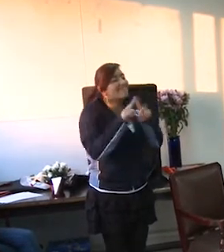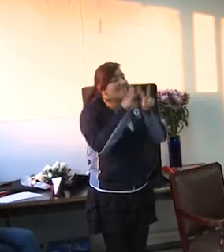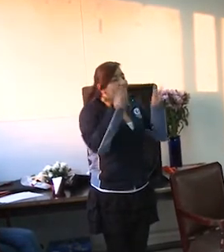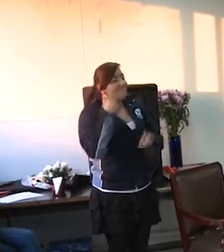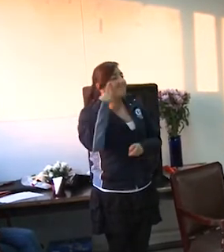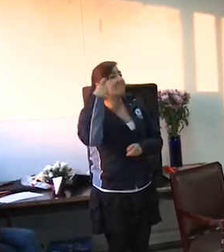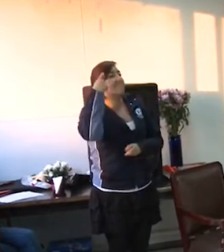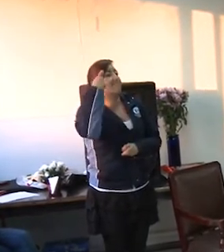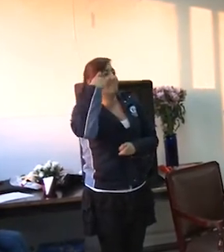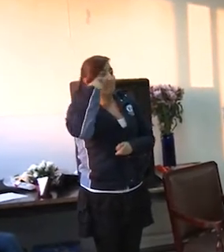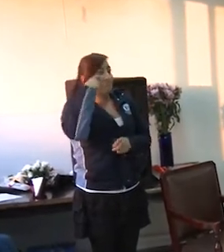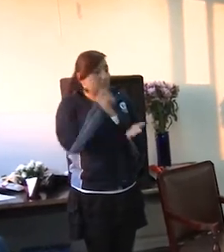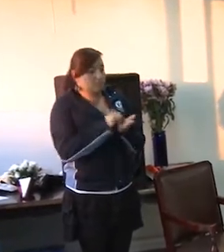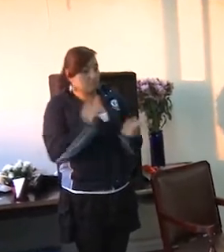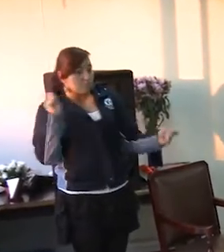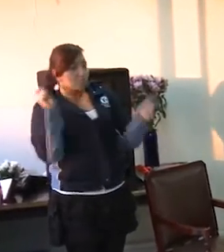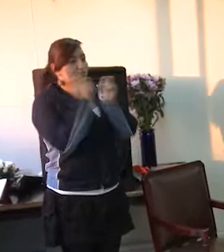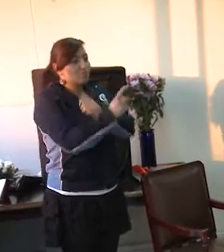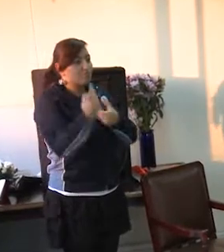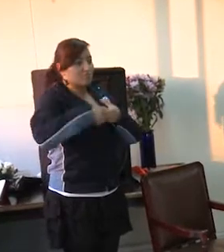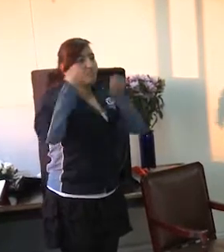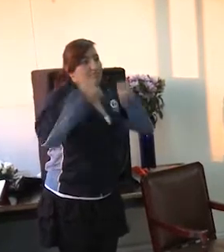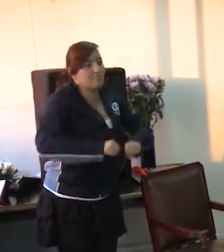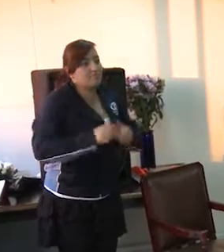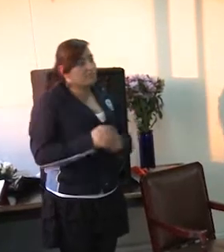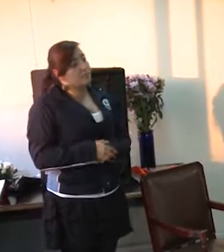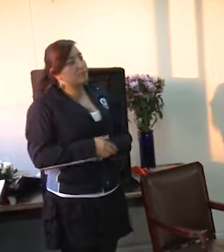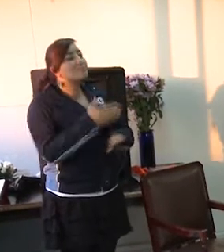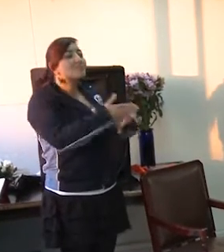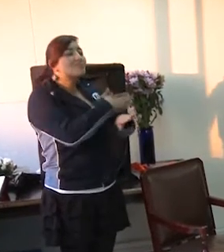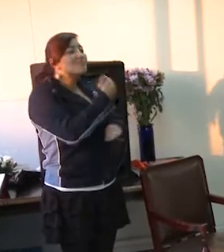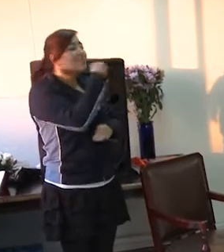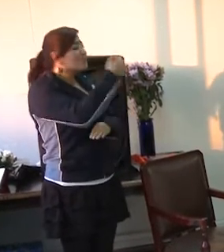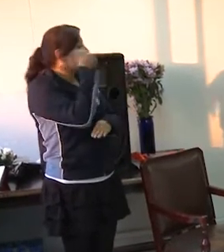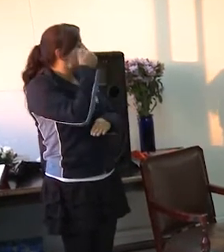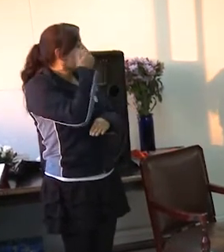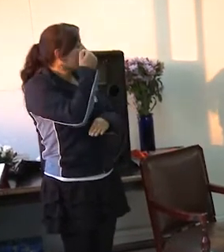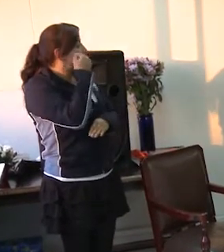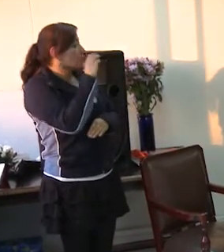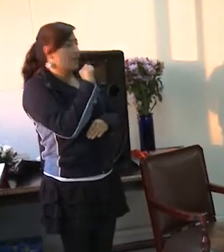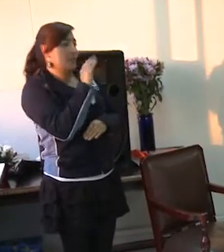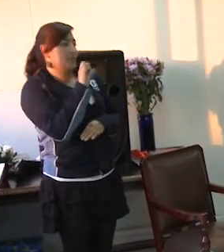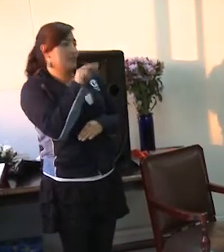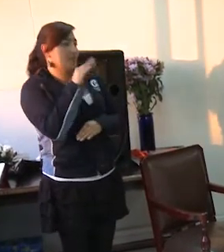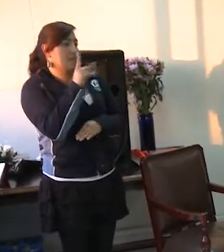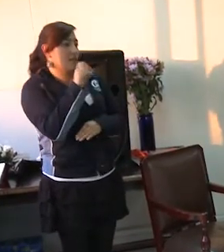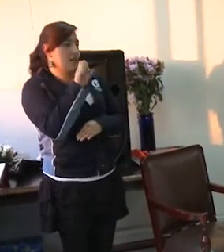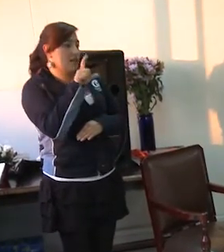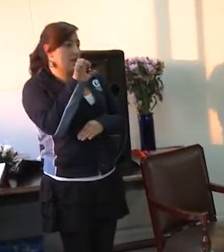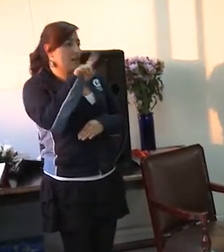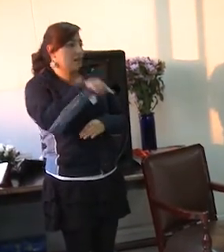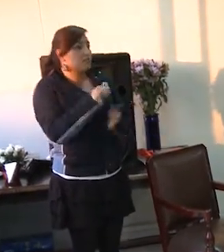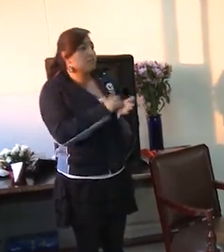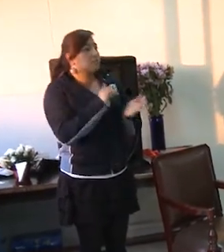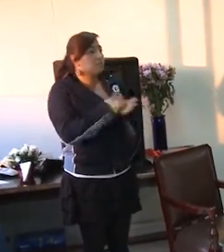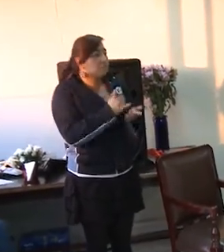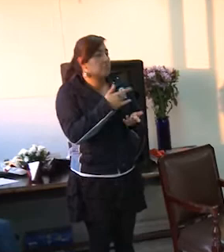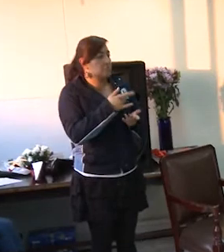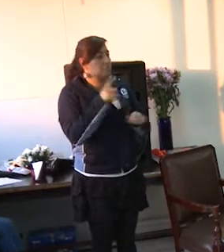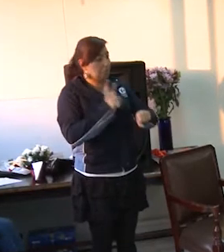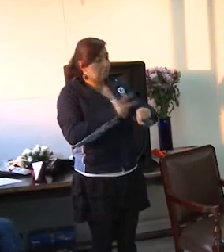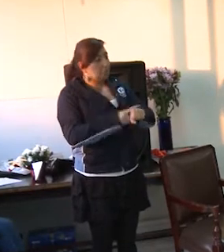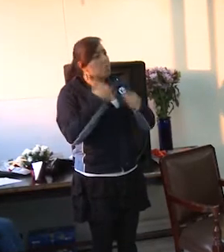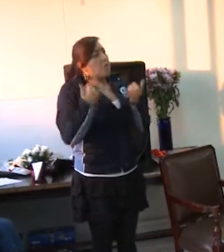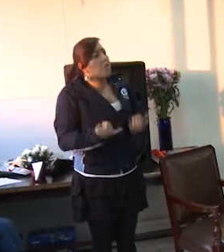implica un poco esta renovación, ¿no? Como decía la profesora Sendales, de forma contemporánea, es decir, lo que